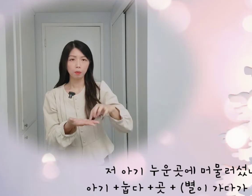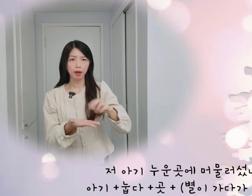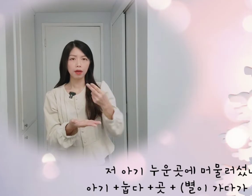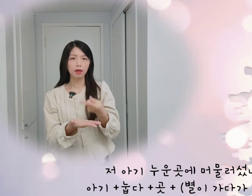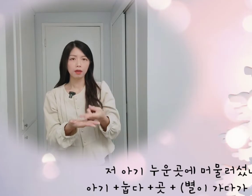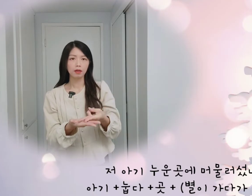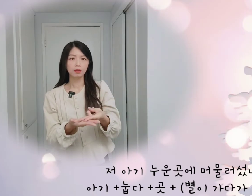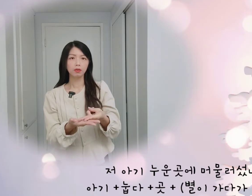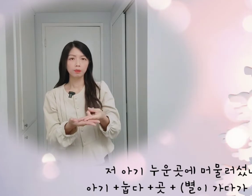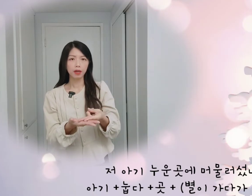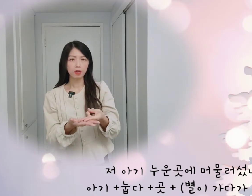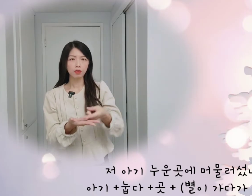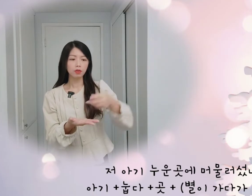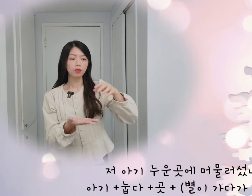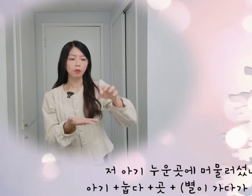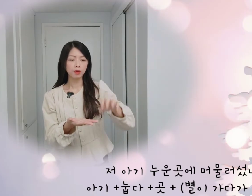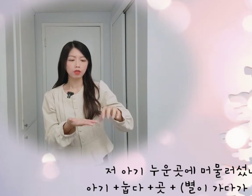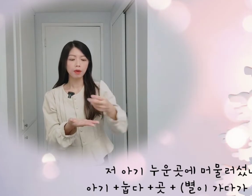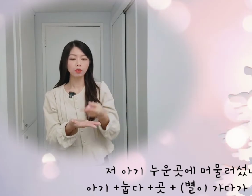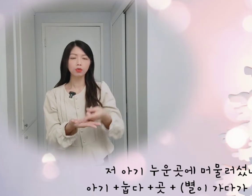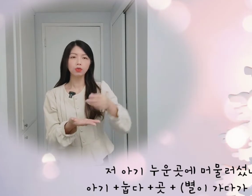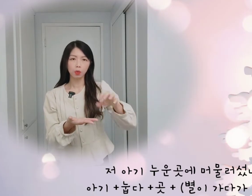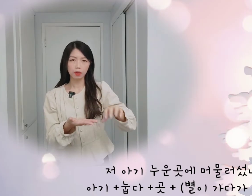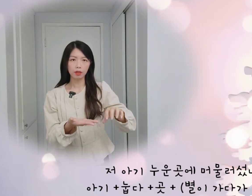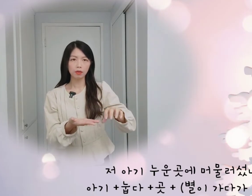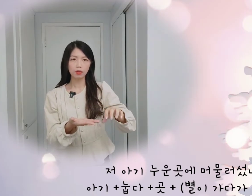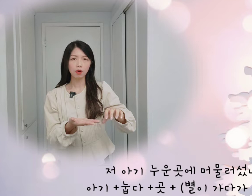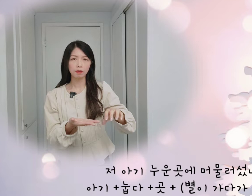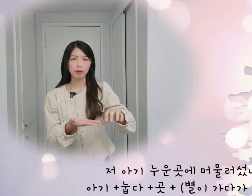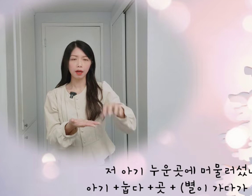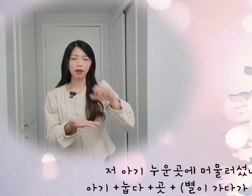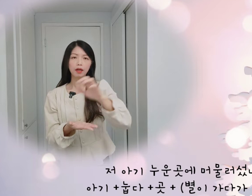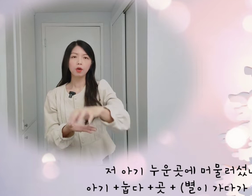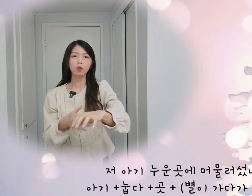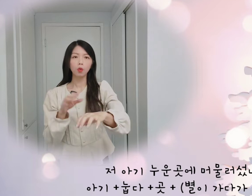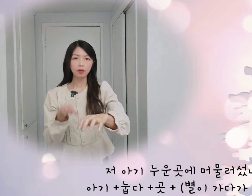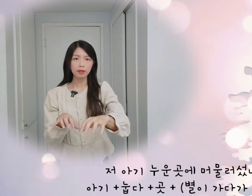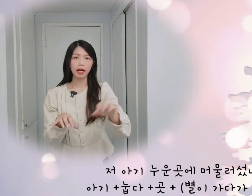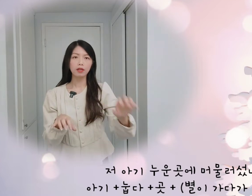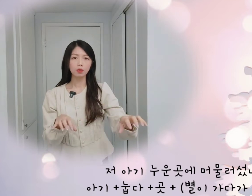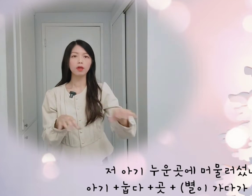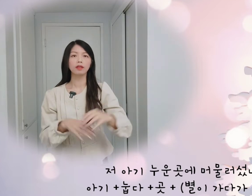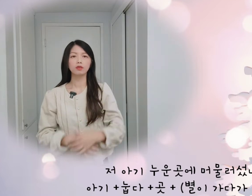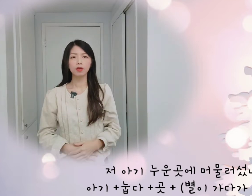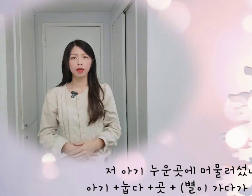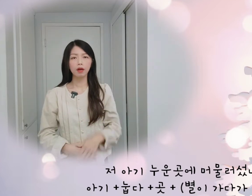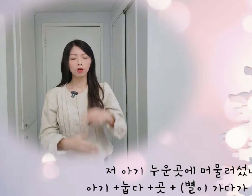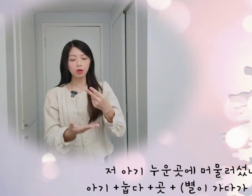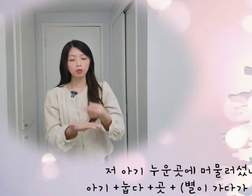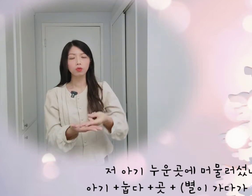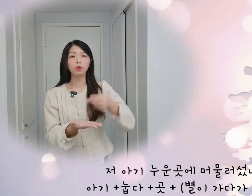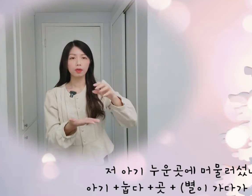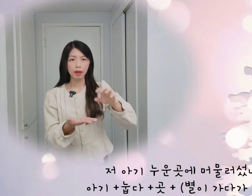이 옆에 눕다 해주시고 옆에 주시면 누운 곳 이런 뜻의 수어가 됩니다. 곳, 장소를 나타내는